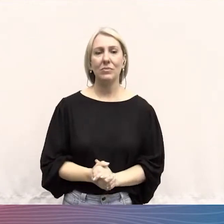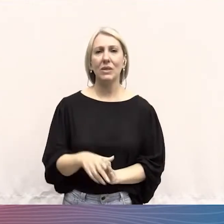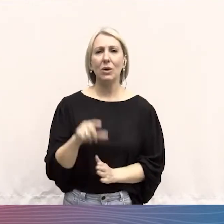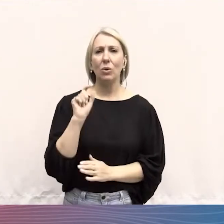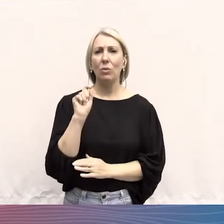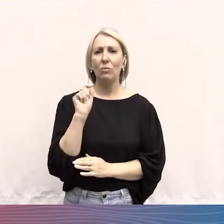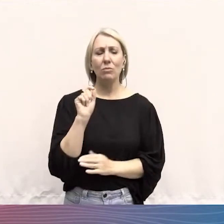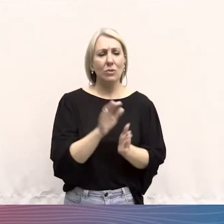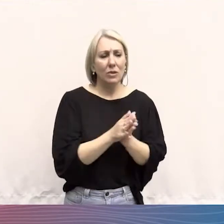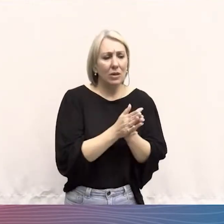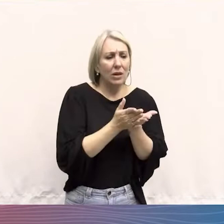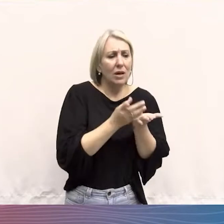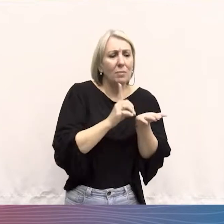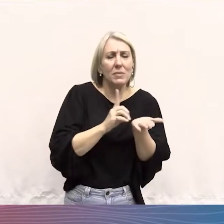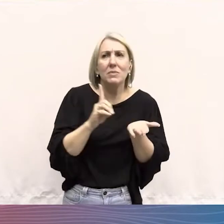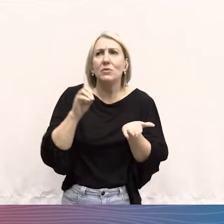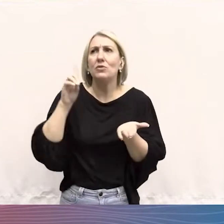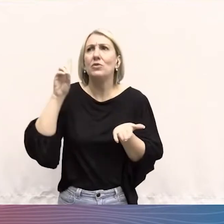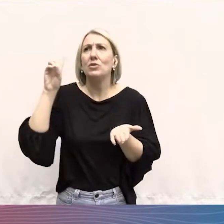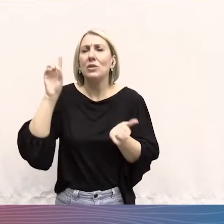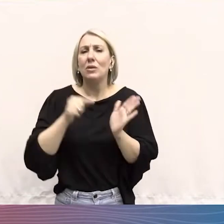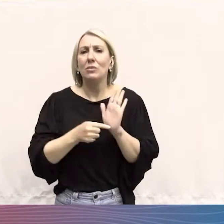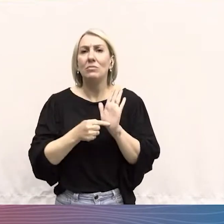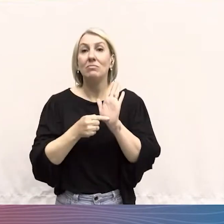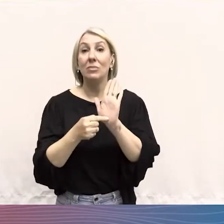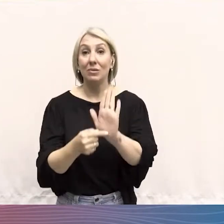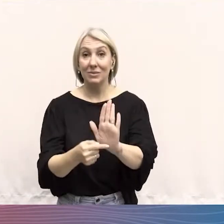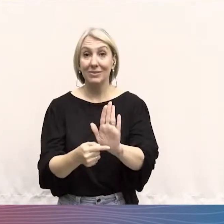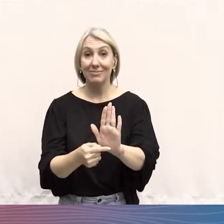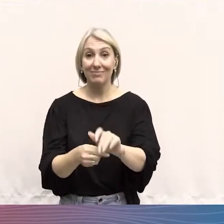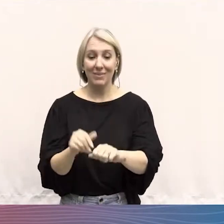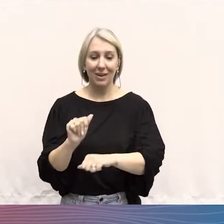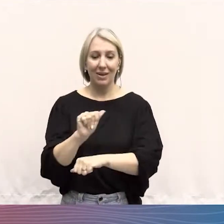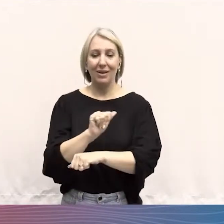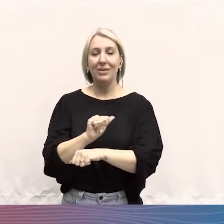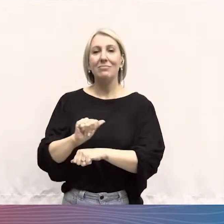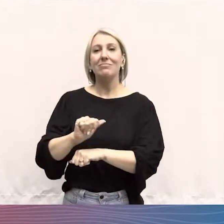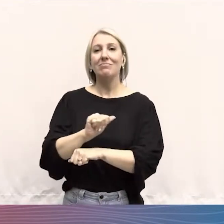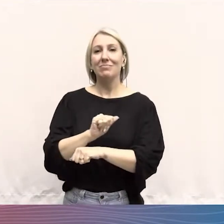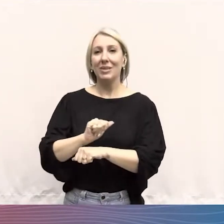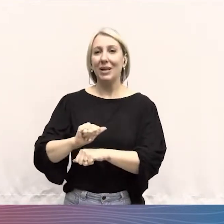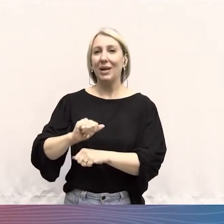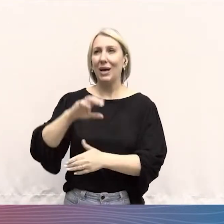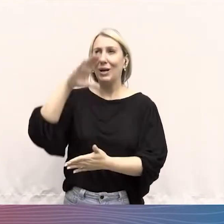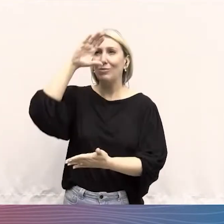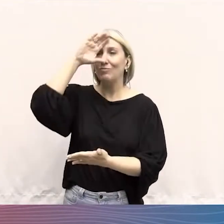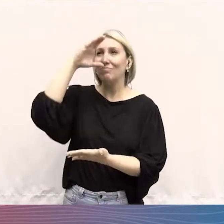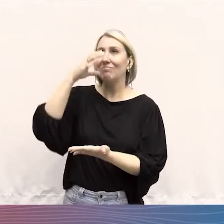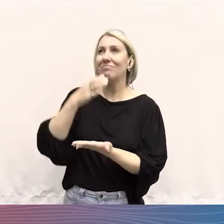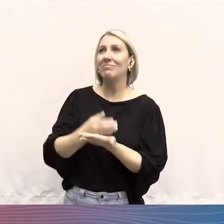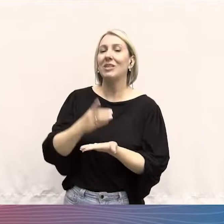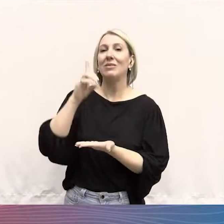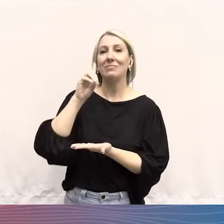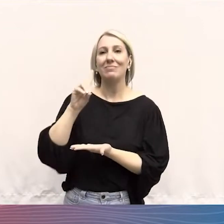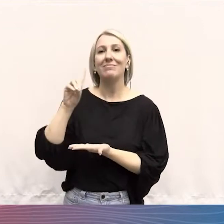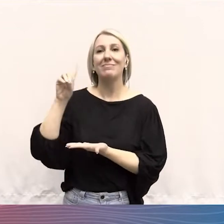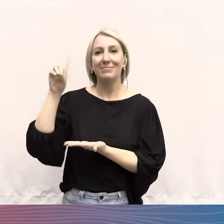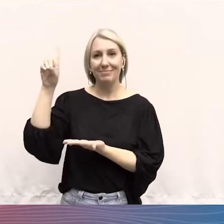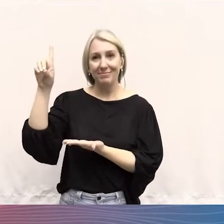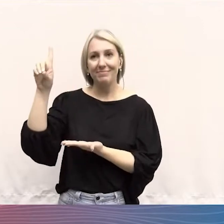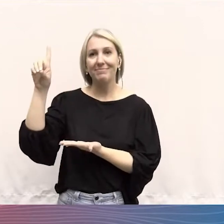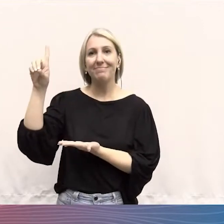Escritura, Abraão creu em Deus, e isso lhe foi